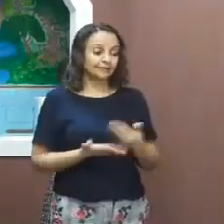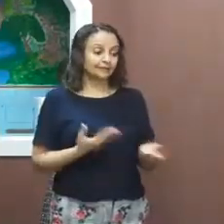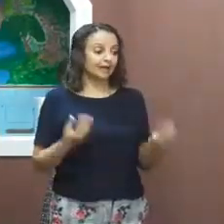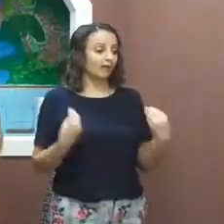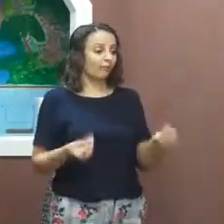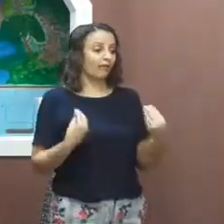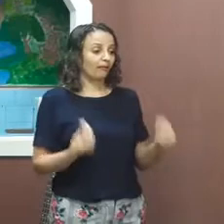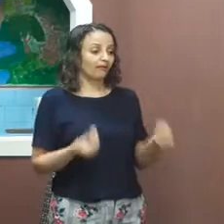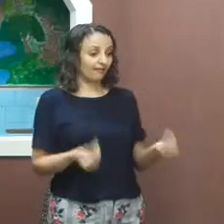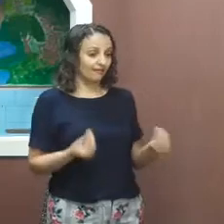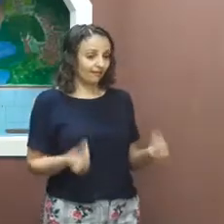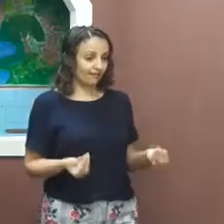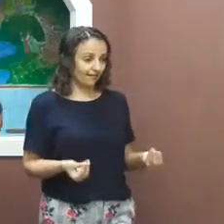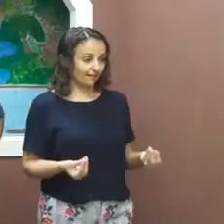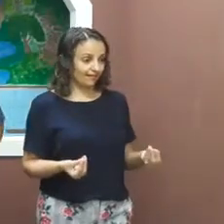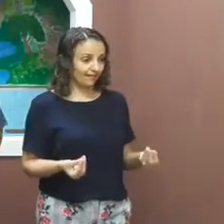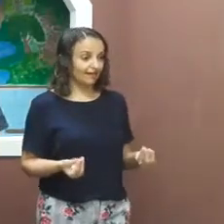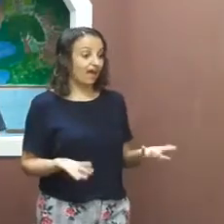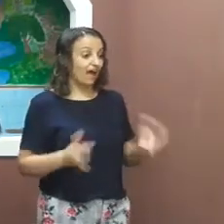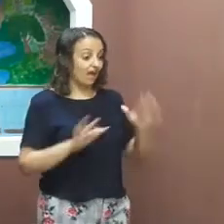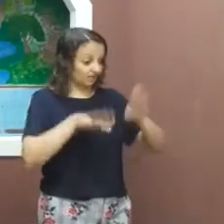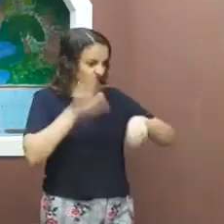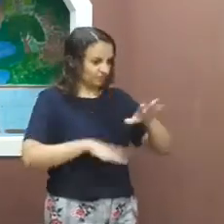Às vezes até acelera a morte do peão.